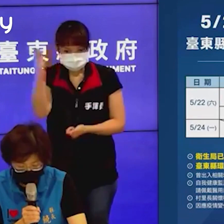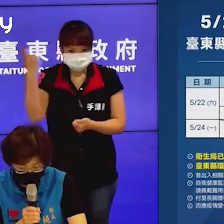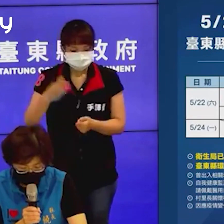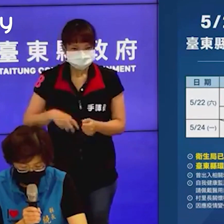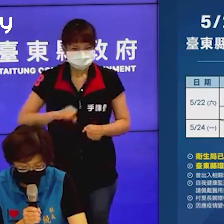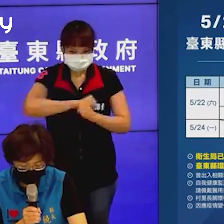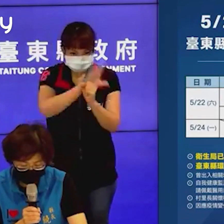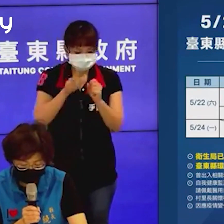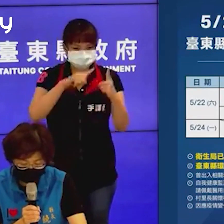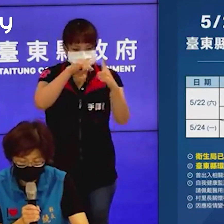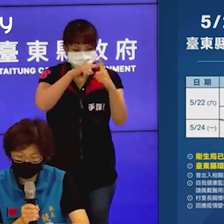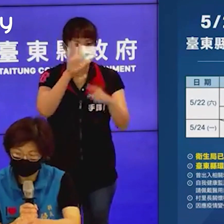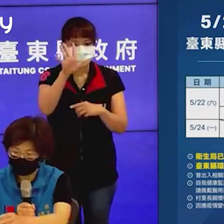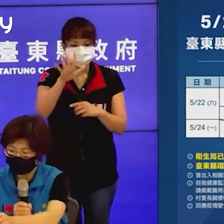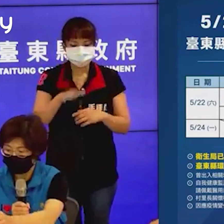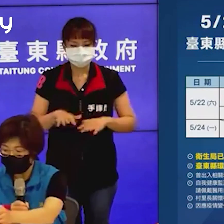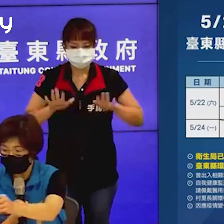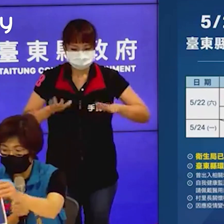居家隔离中。